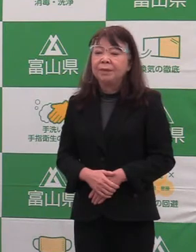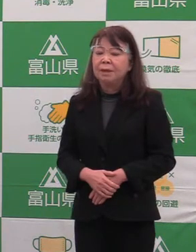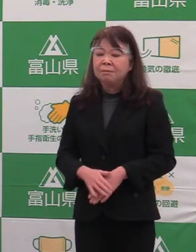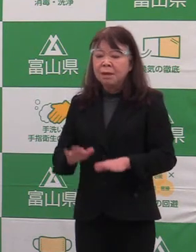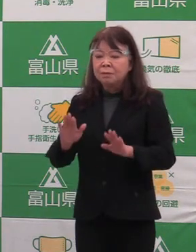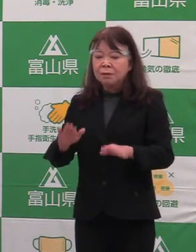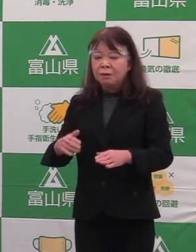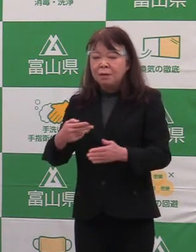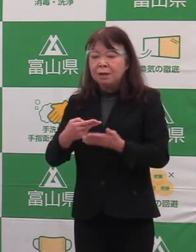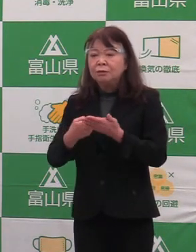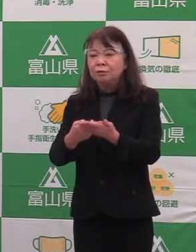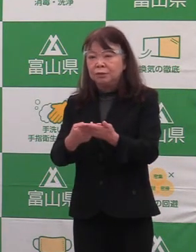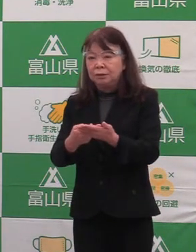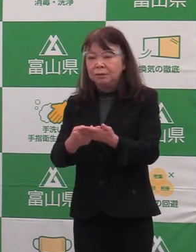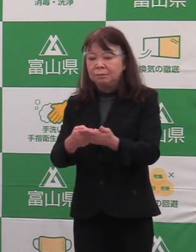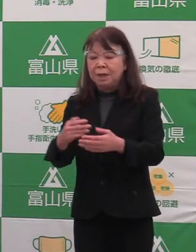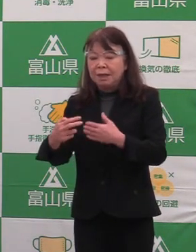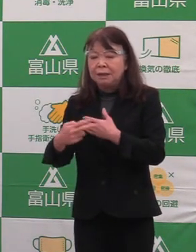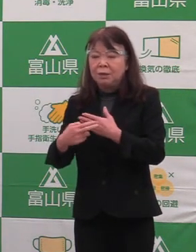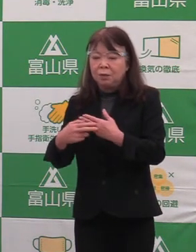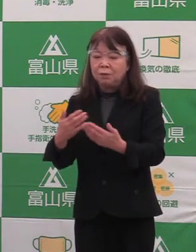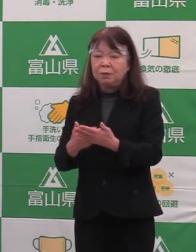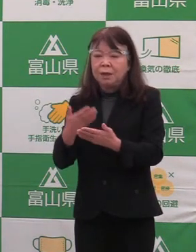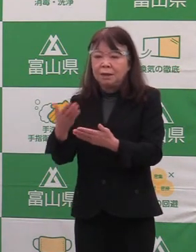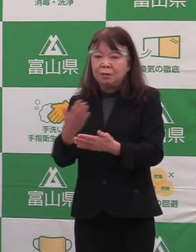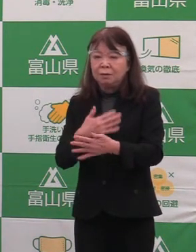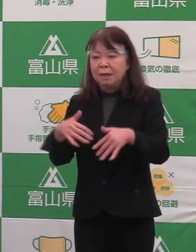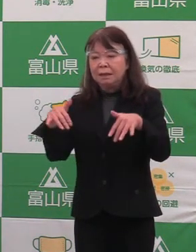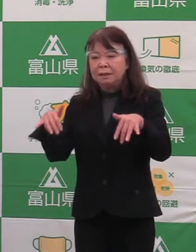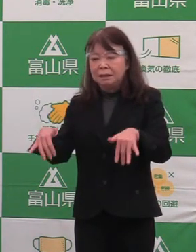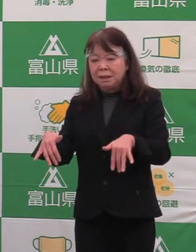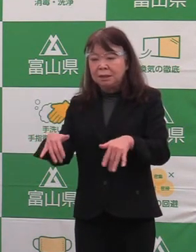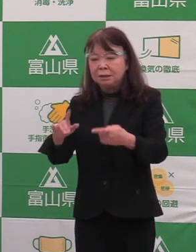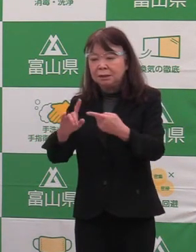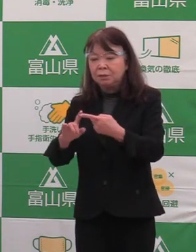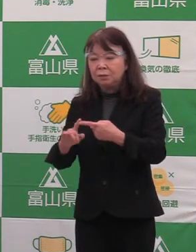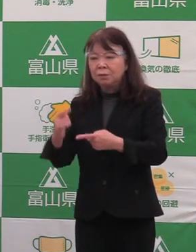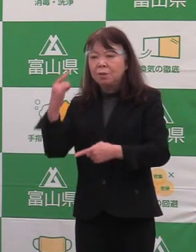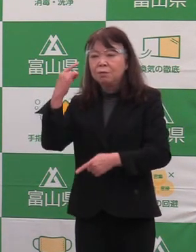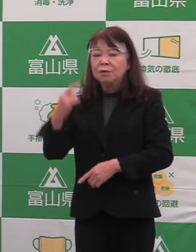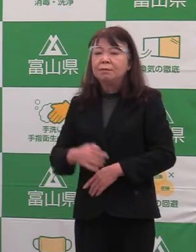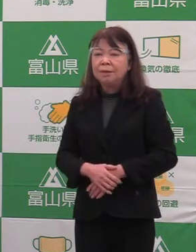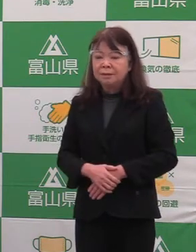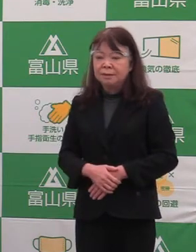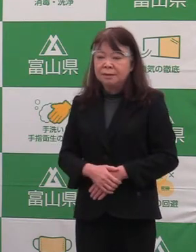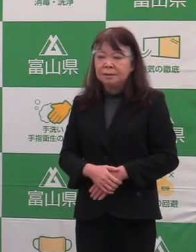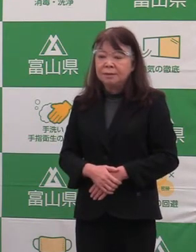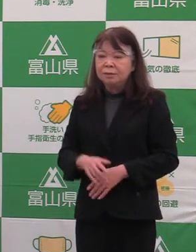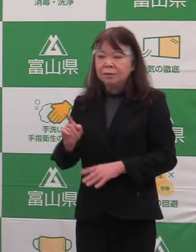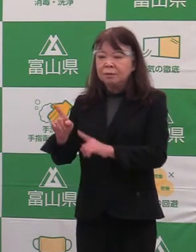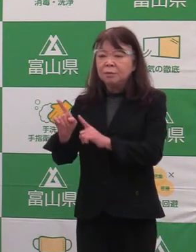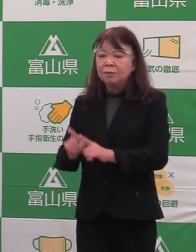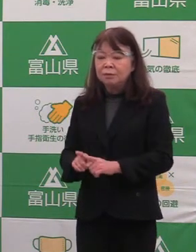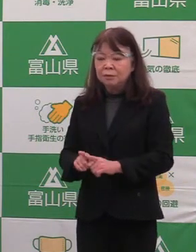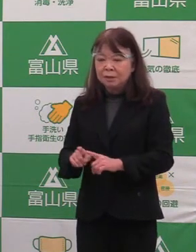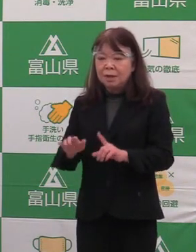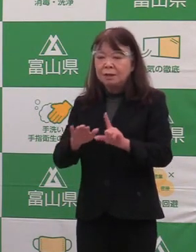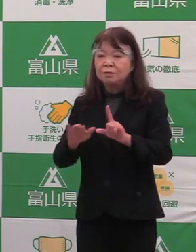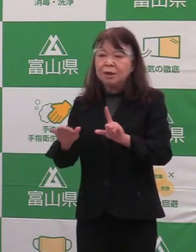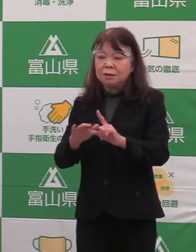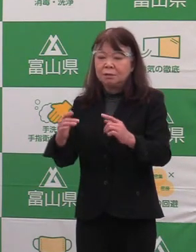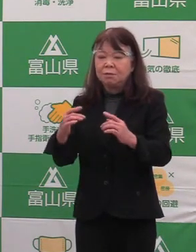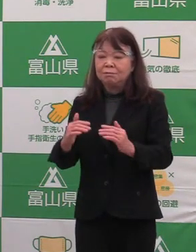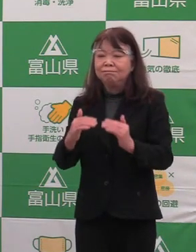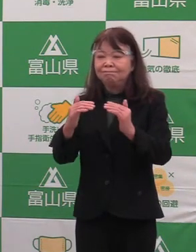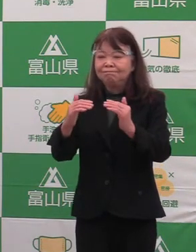床の医療提供体制の状況次第だと思います。まあ、それも基づいてそのステージは変えていくん